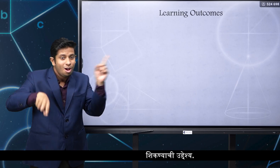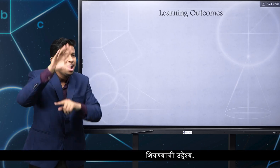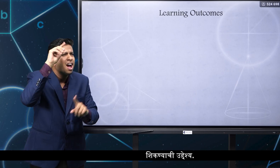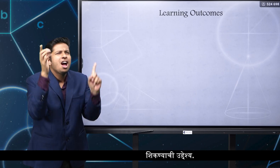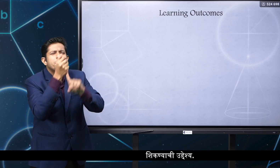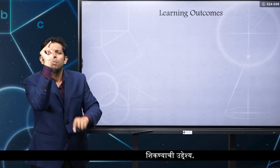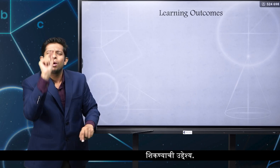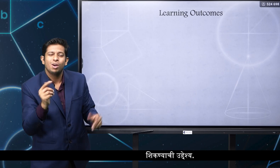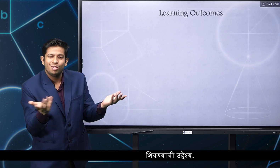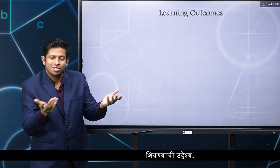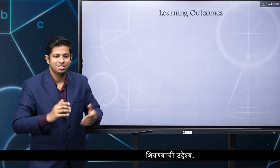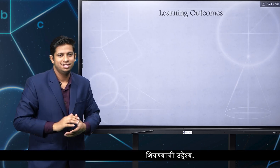शिकण्याचा उद्देश: